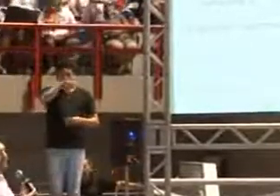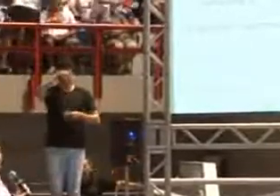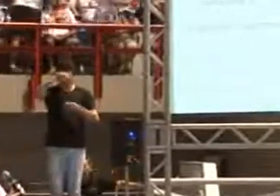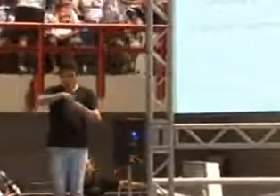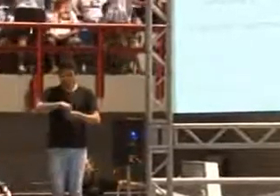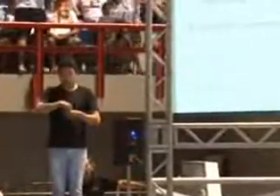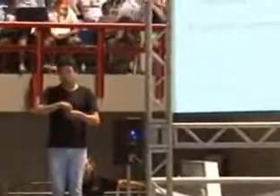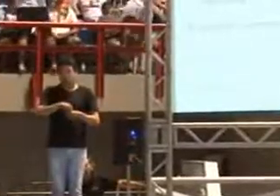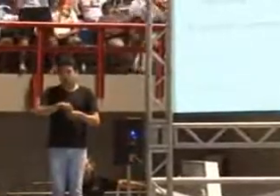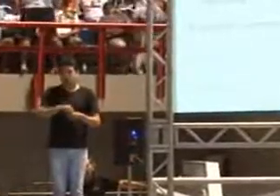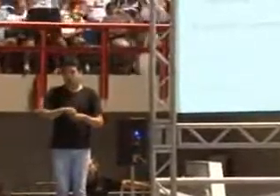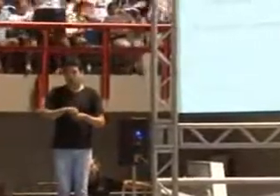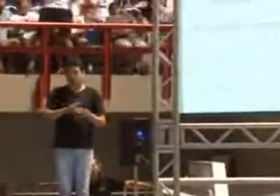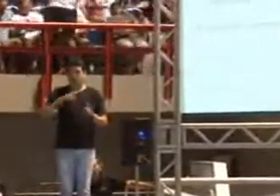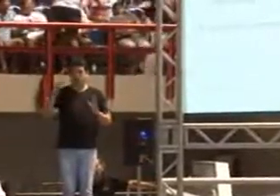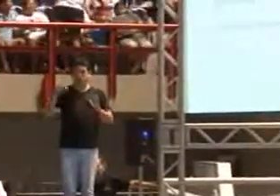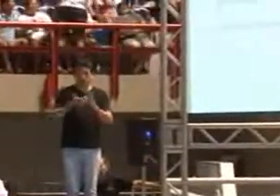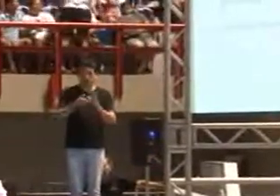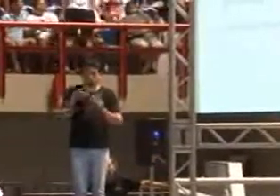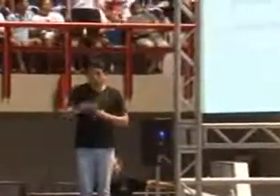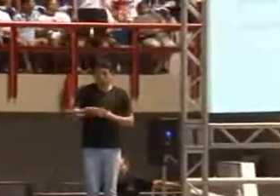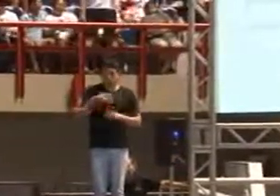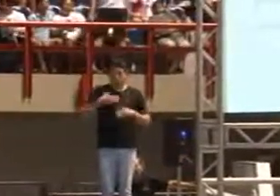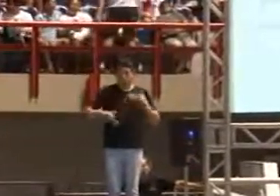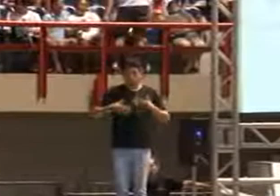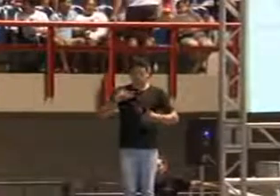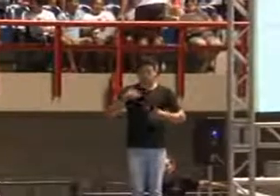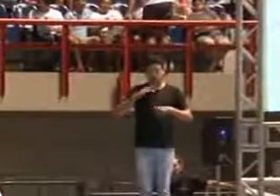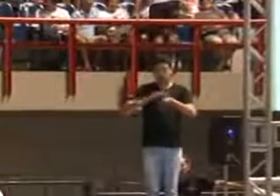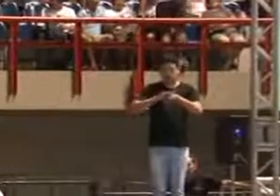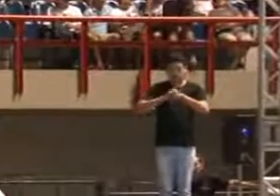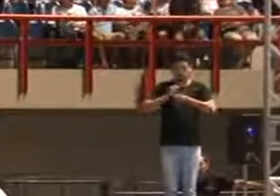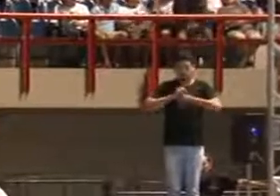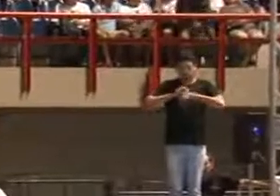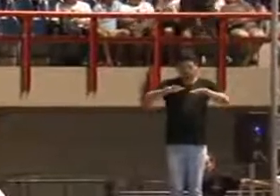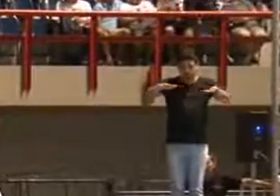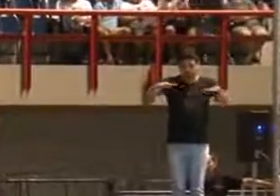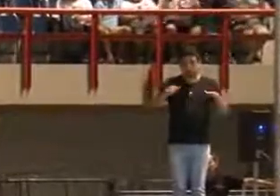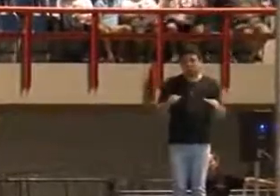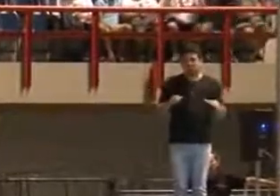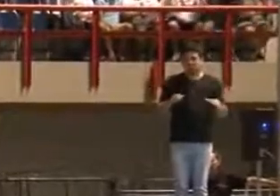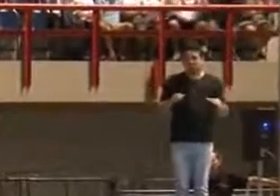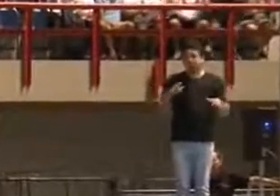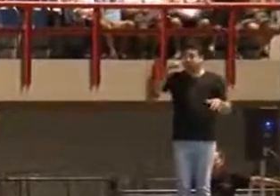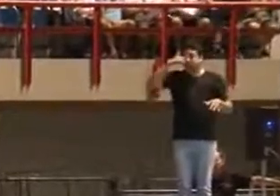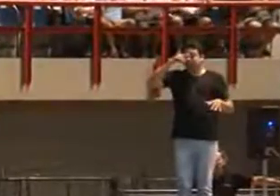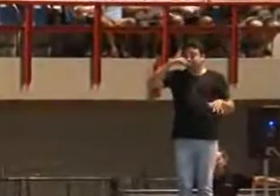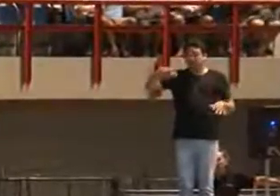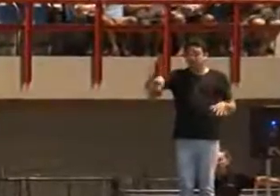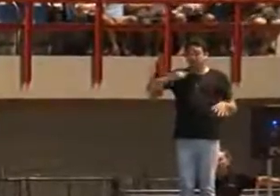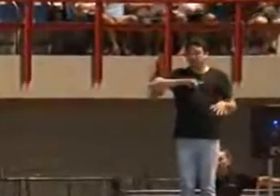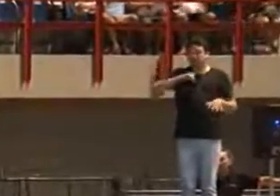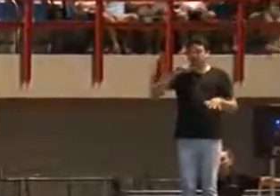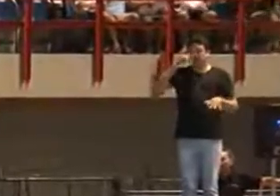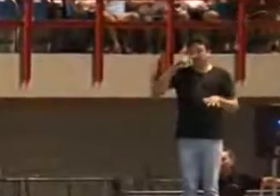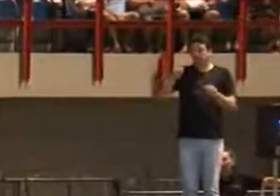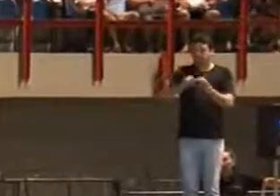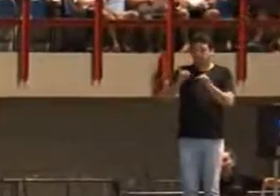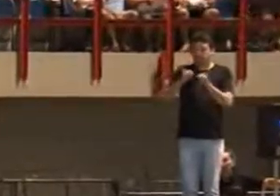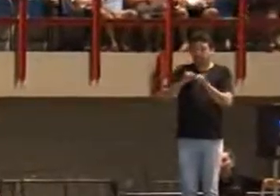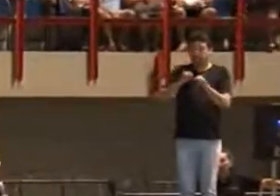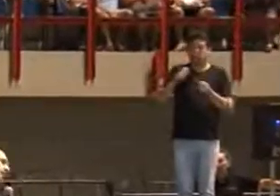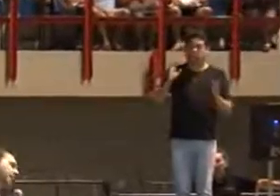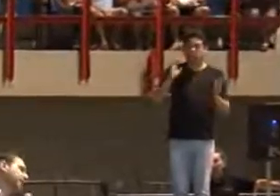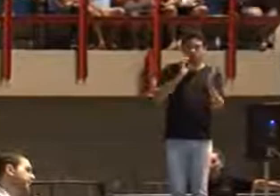imunológica. Tudo agora vai lhe causar doença. Sabia? Uma simples gripe, que para você é uma besteira, o cara